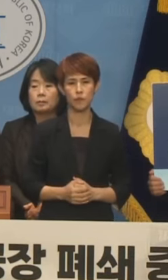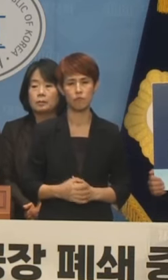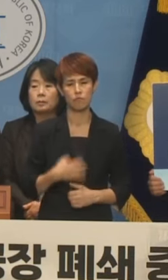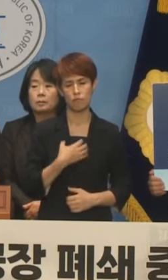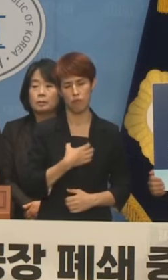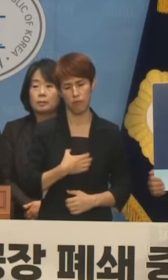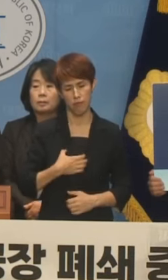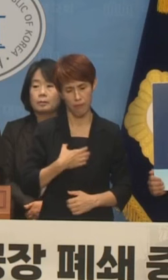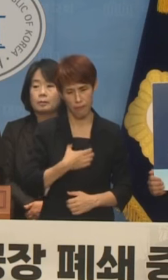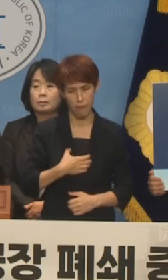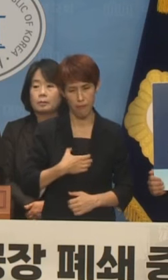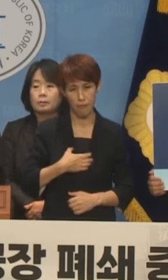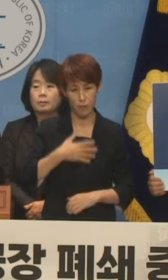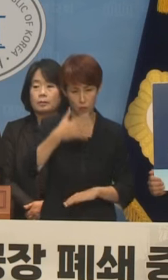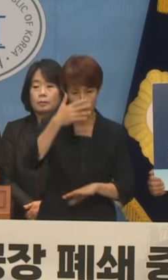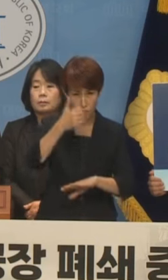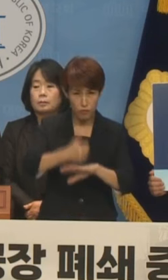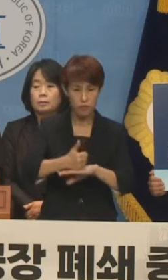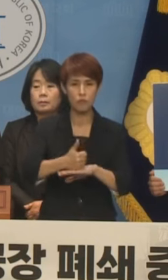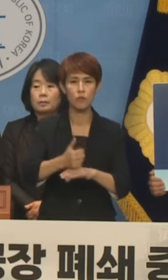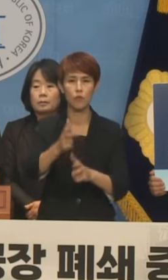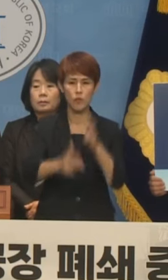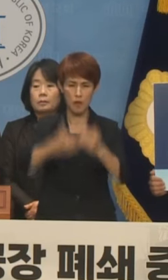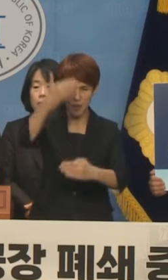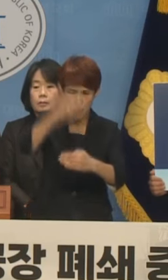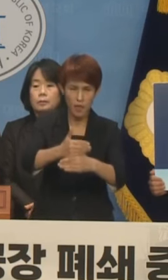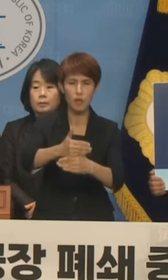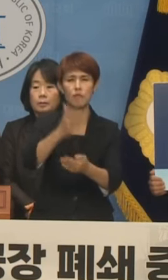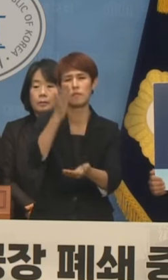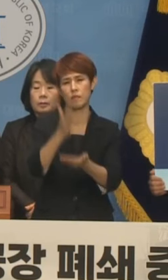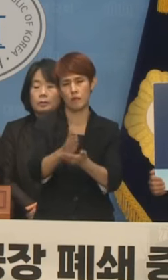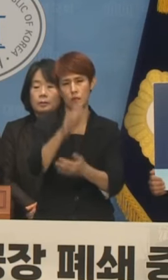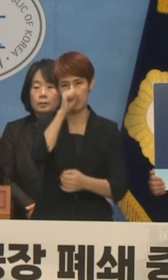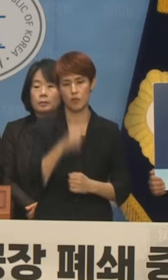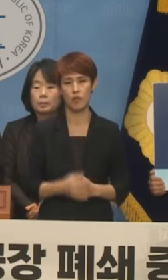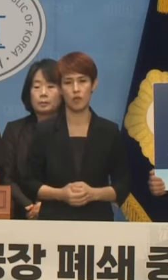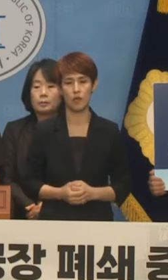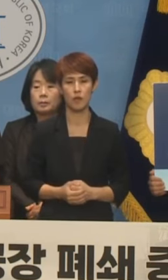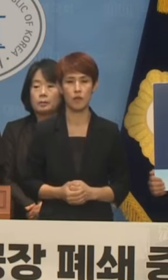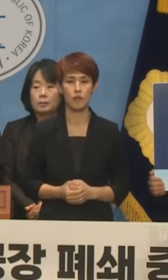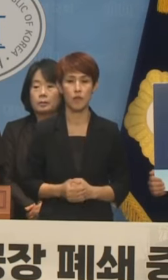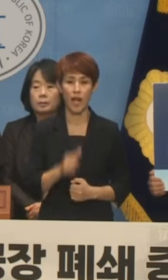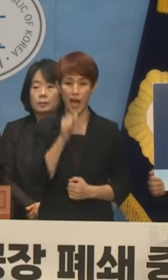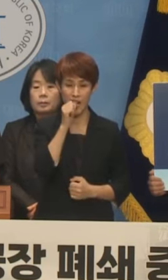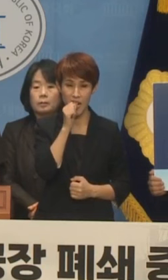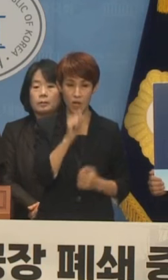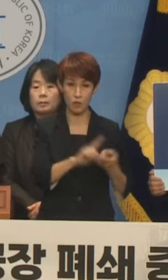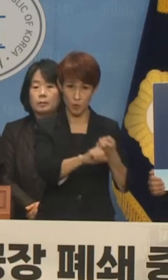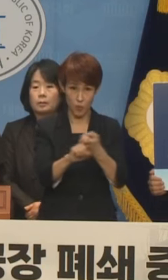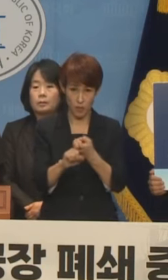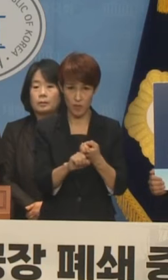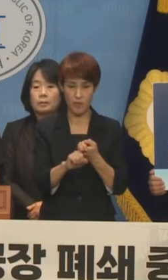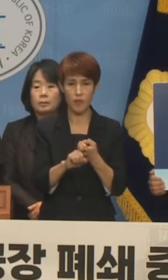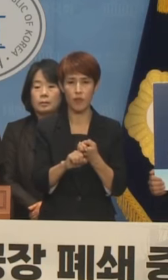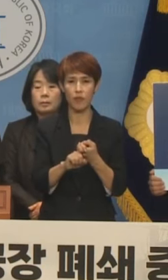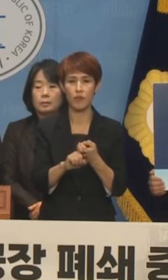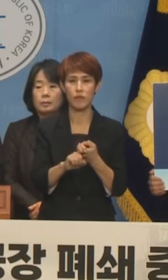우려가 현실로 나타나지 않기를 바랍니다. 우리 민주노총 금속노조는